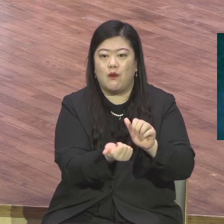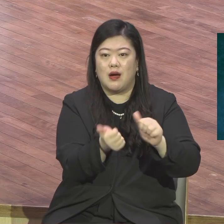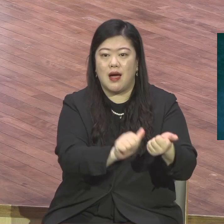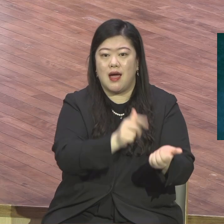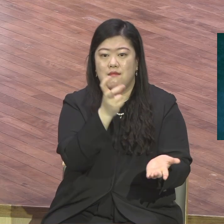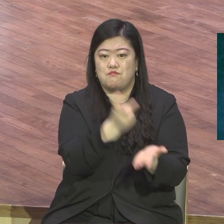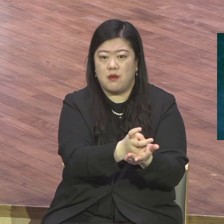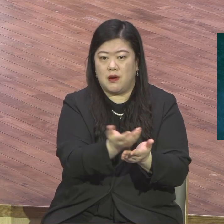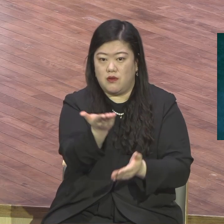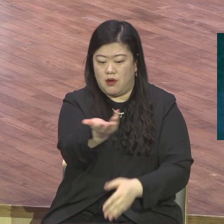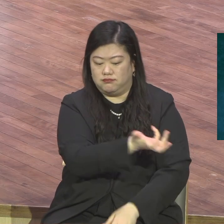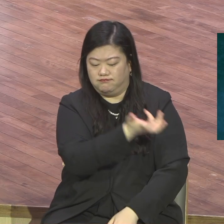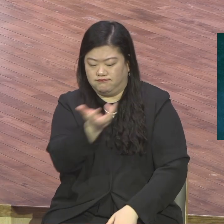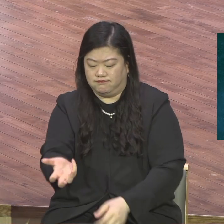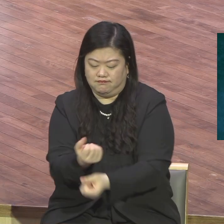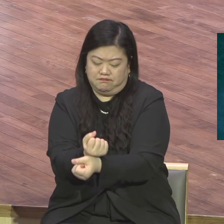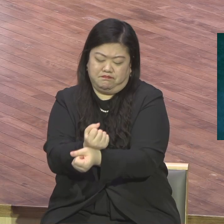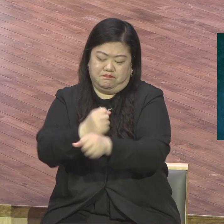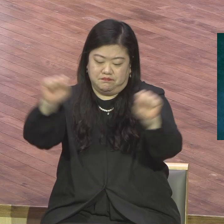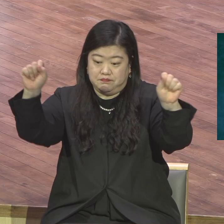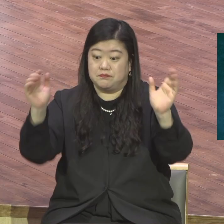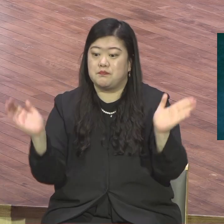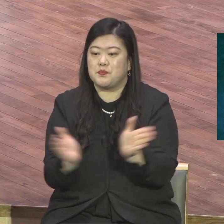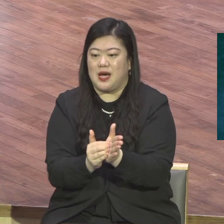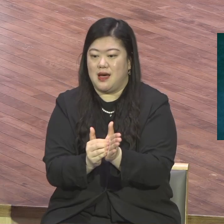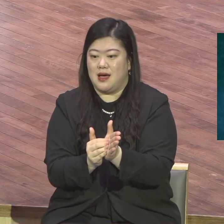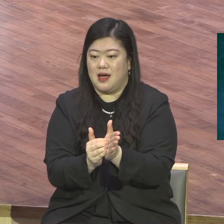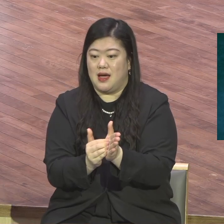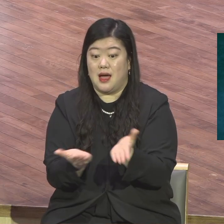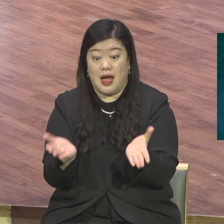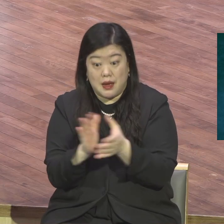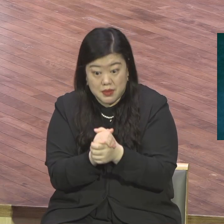죄와 사망의 법에서 너를 해방하였습니다.